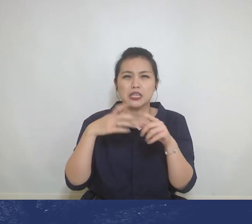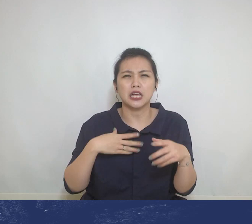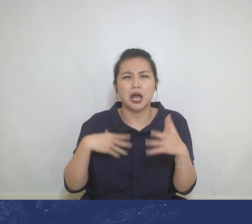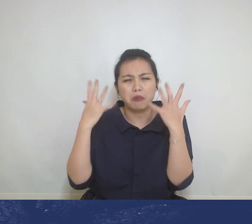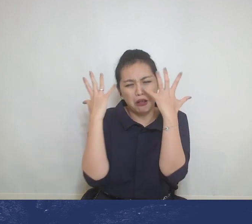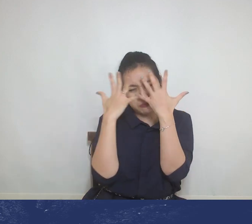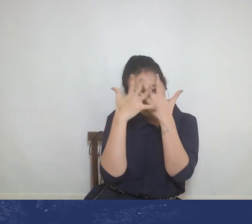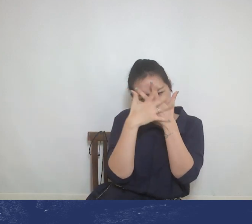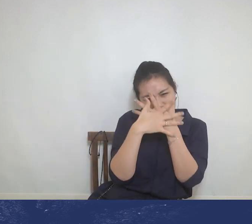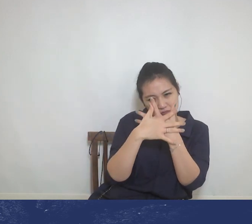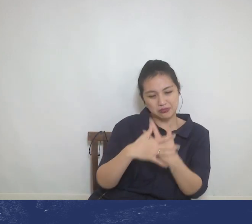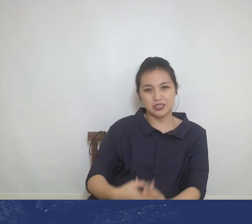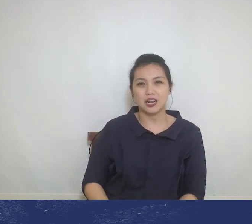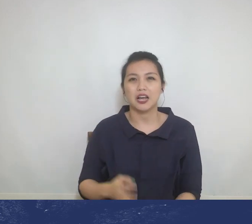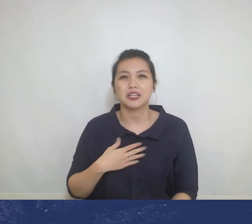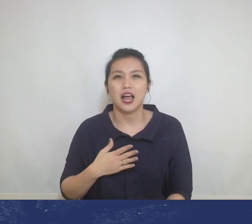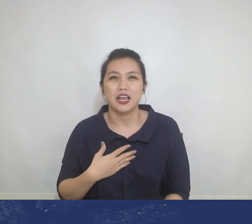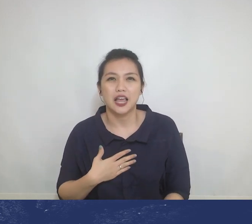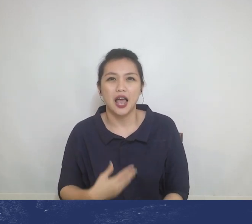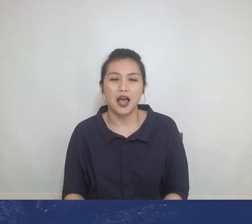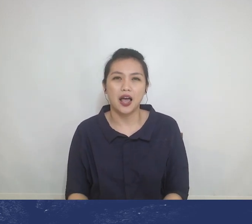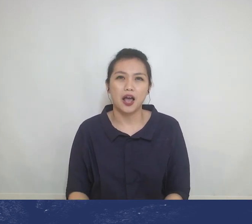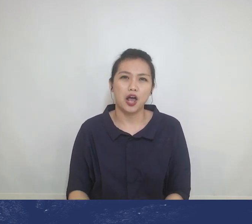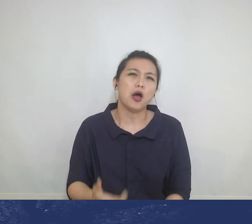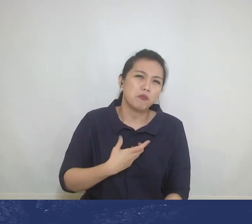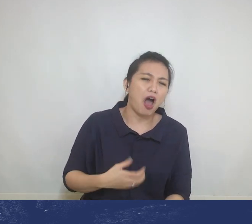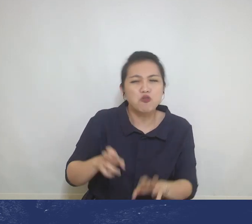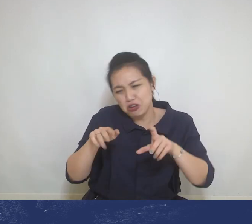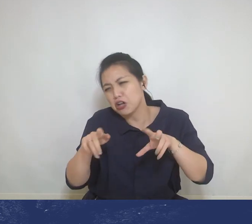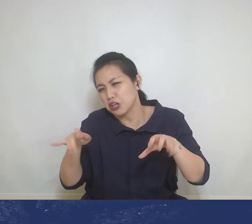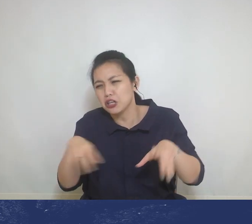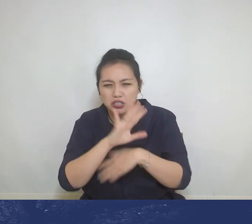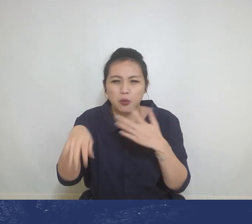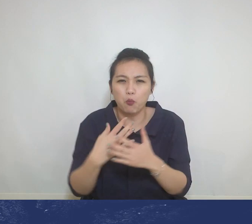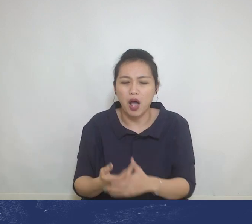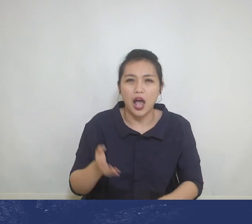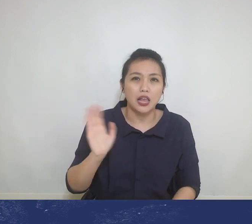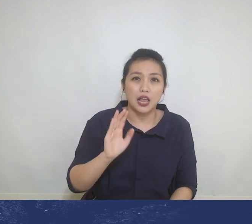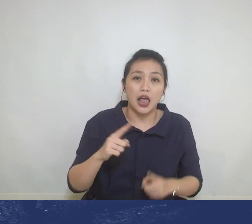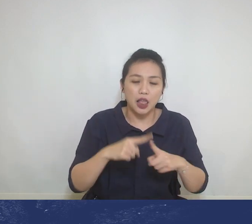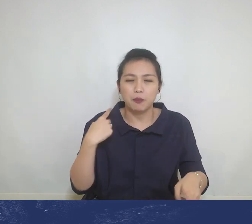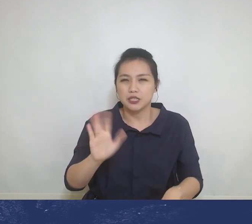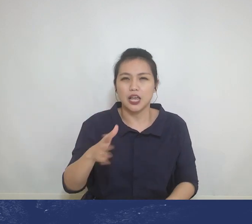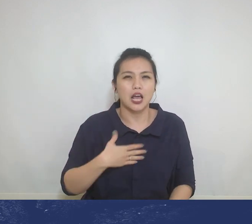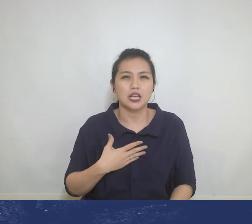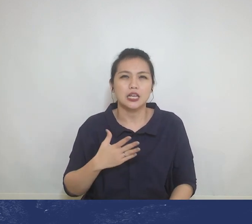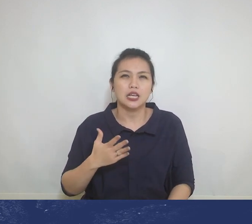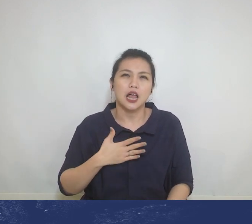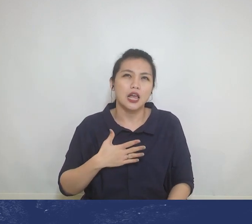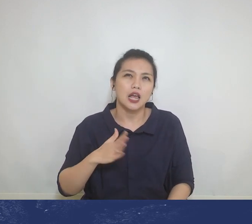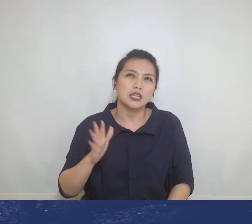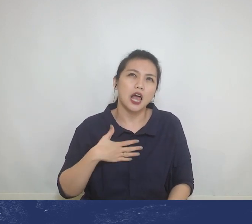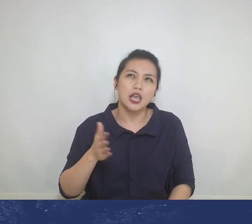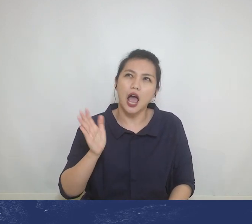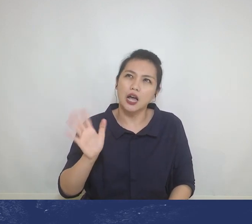kalau lebih baik kalau bikin tugas sekolah, saya itu yang ngetik, saya ngerjain semua, tapi jangan saya yang presentasi.